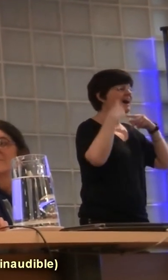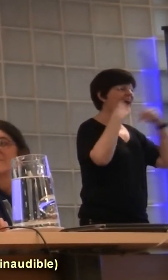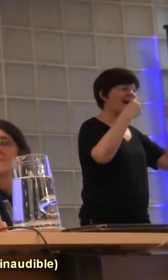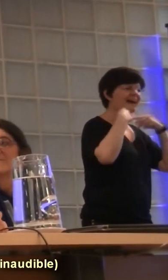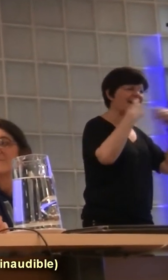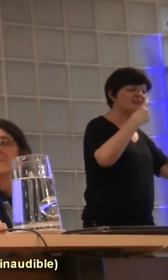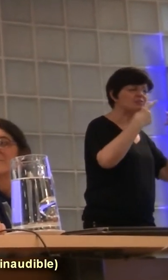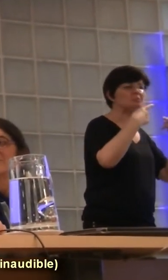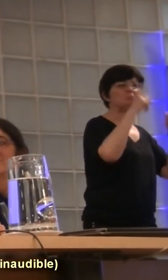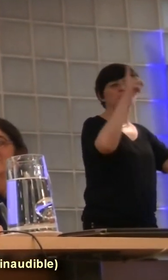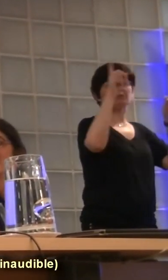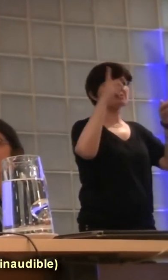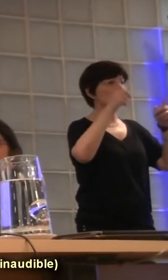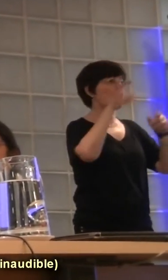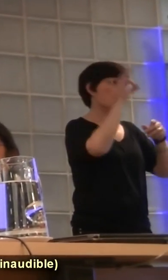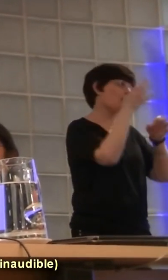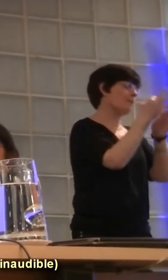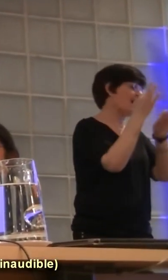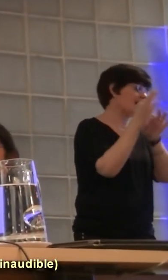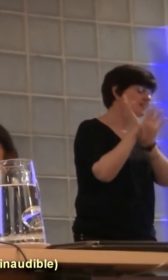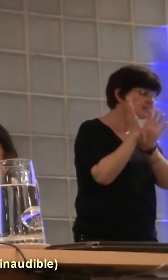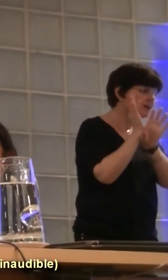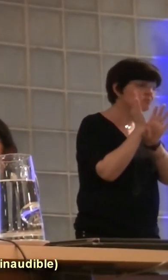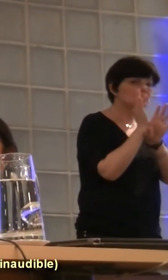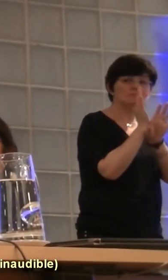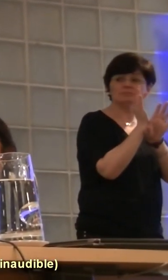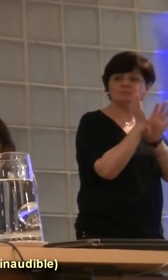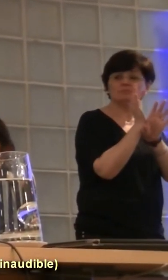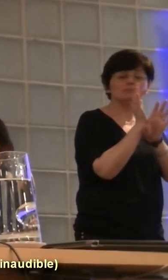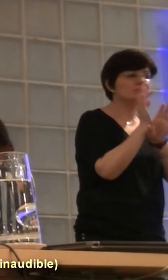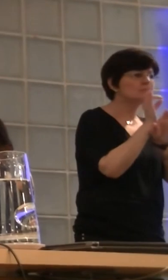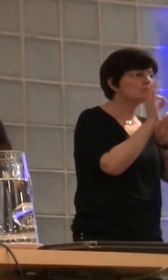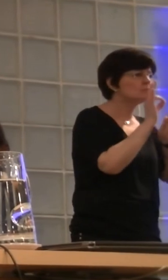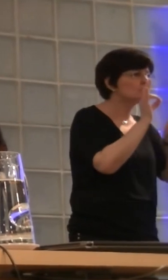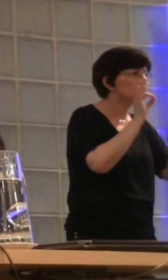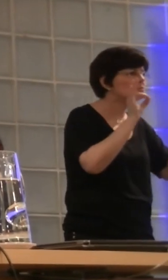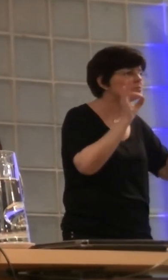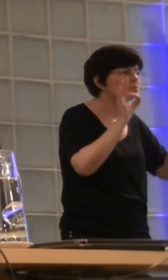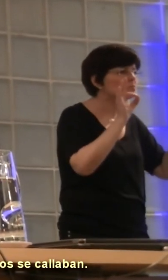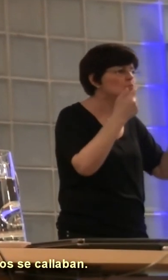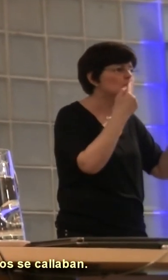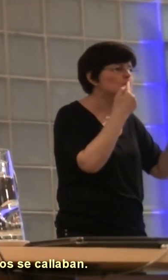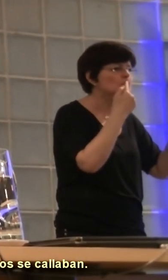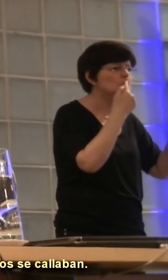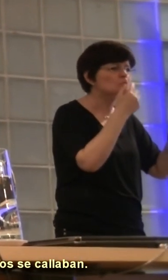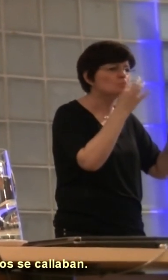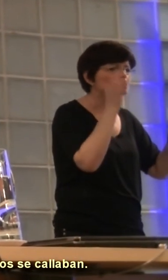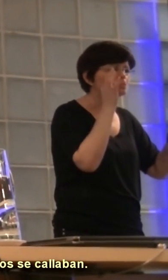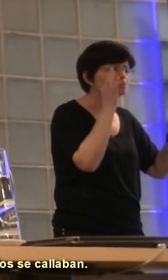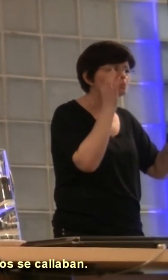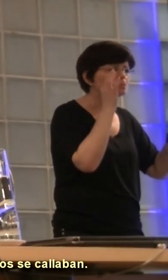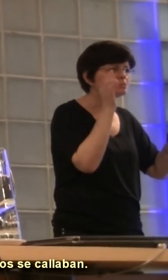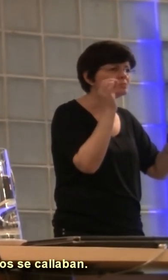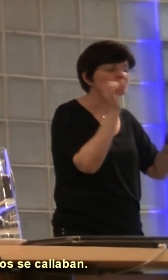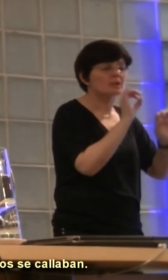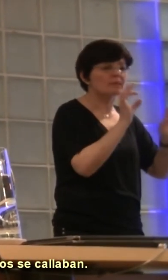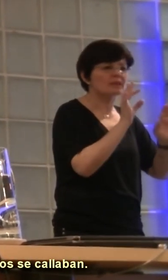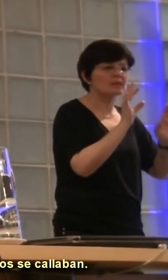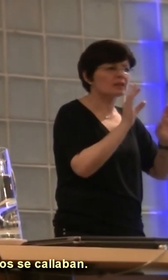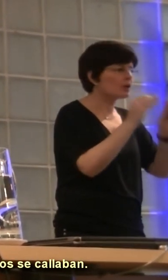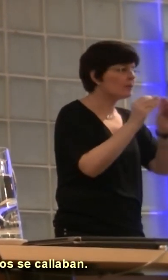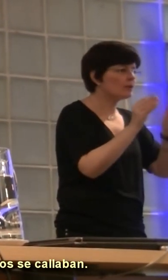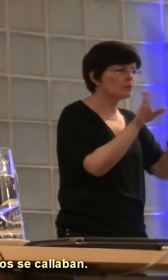la profesora o la maestra hacía así, ponía la boca y de repente todos se